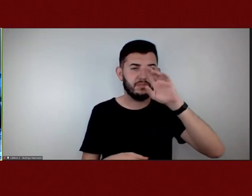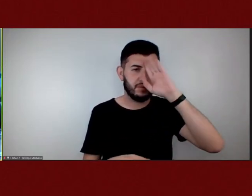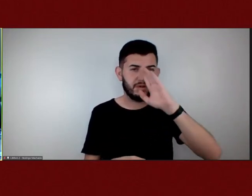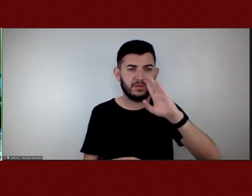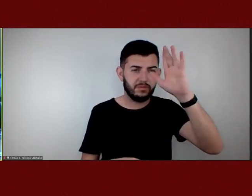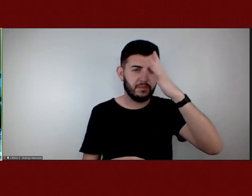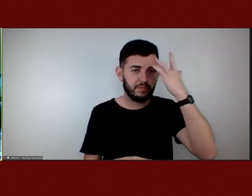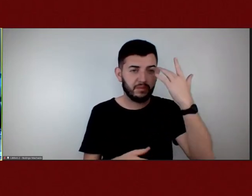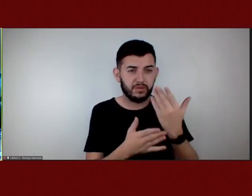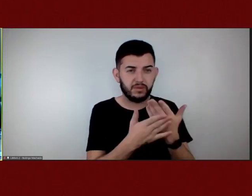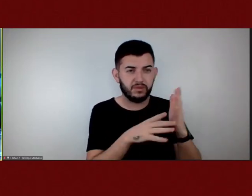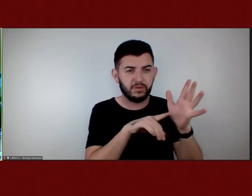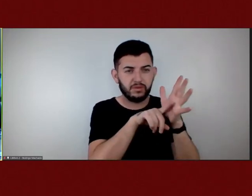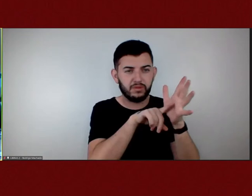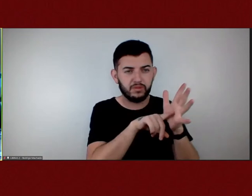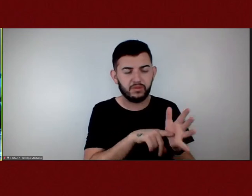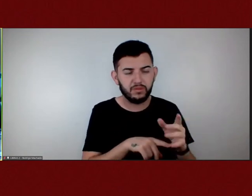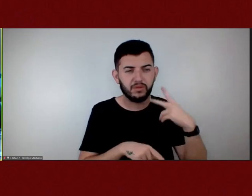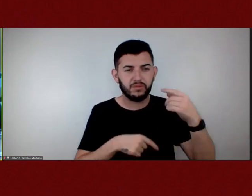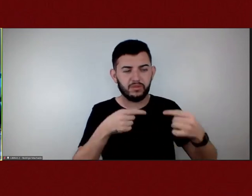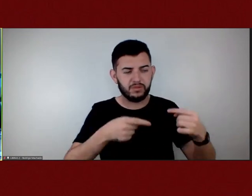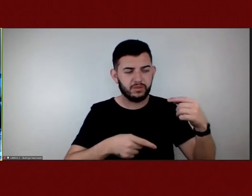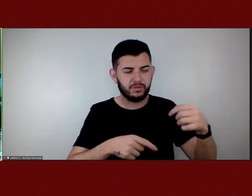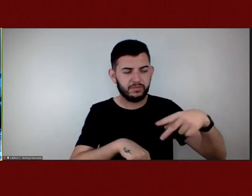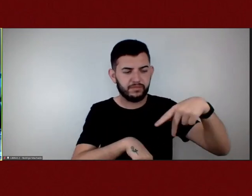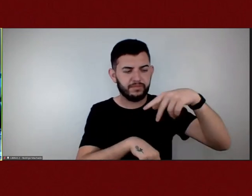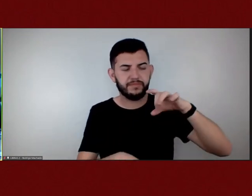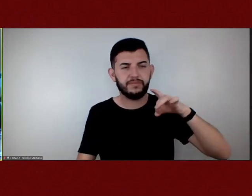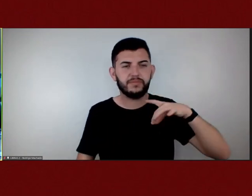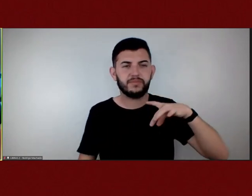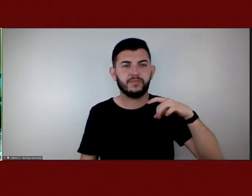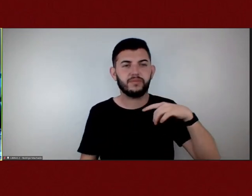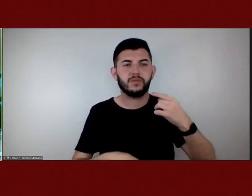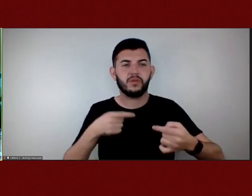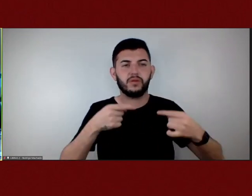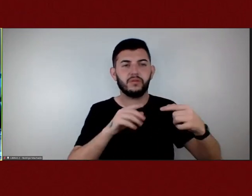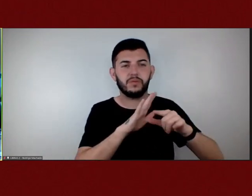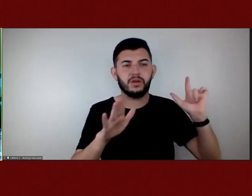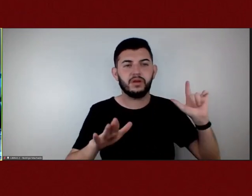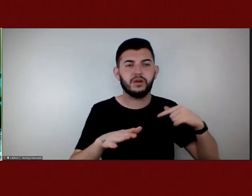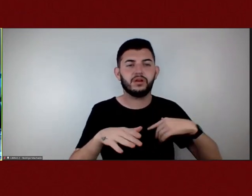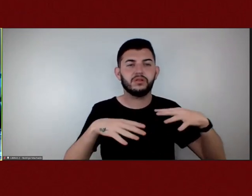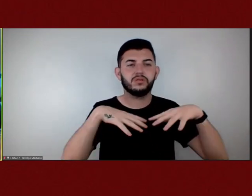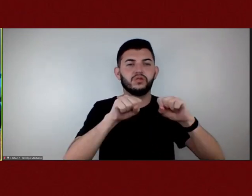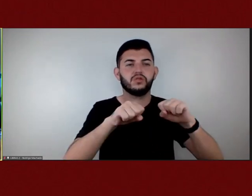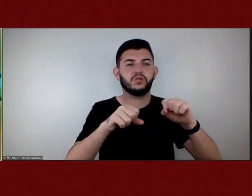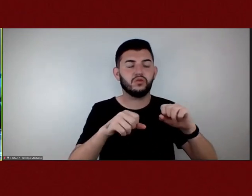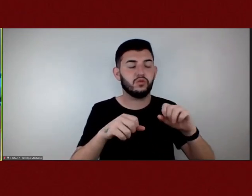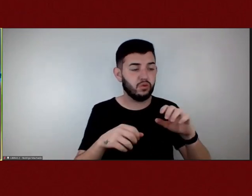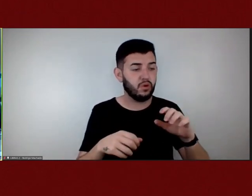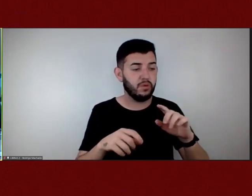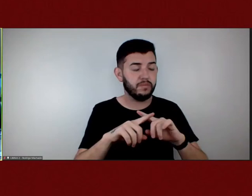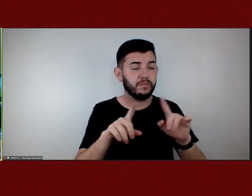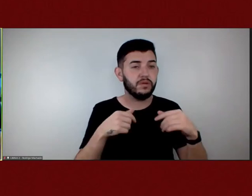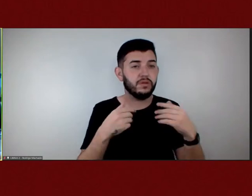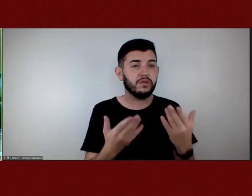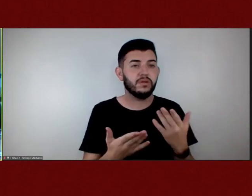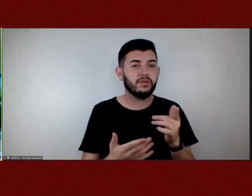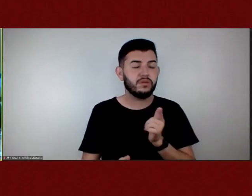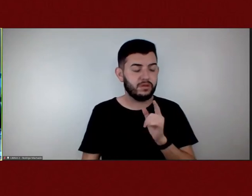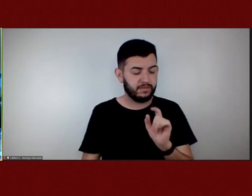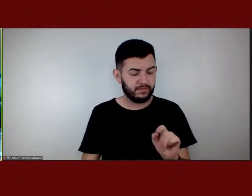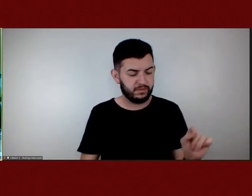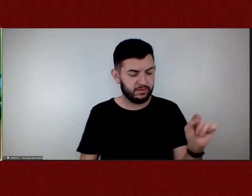vê nestes episódios um debate anterior ao golpe e que atravessou fortemente a